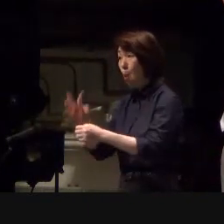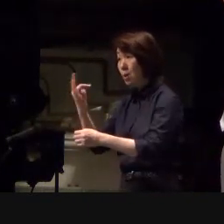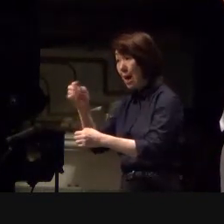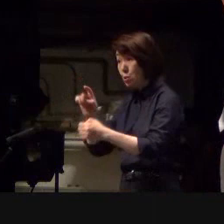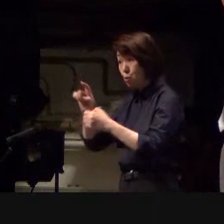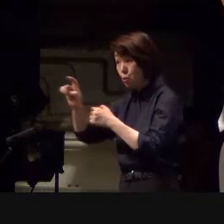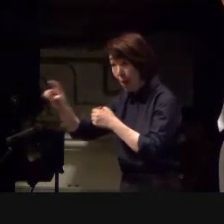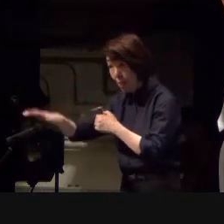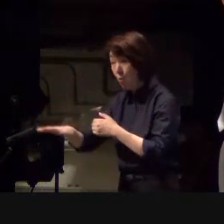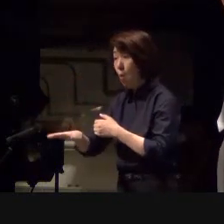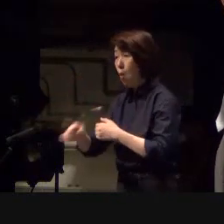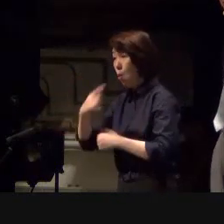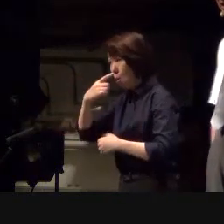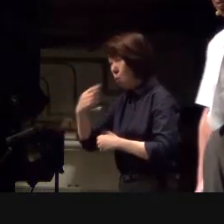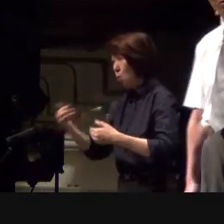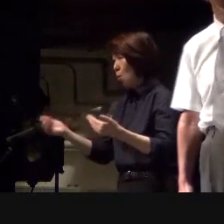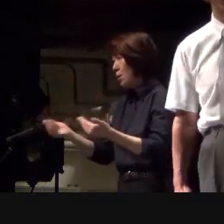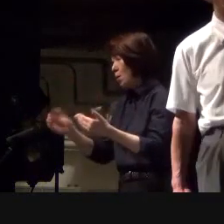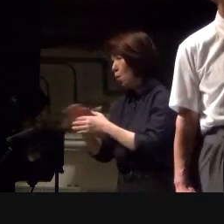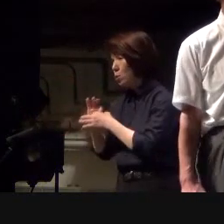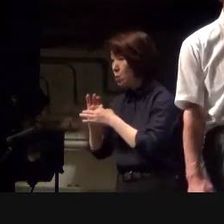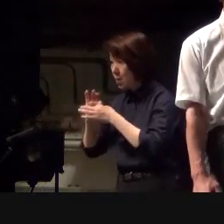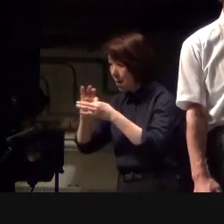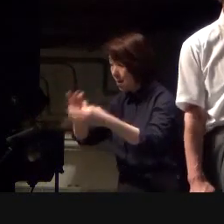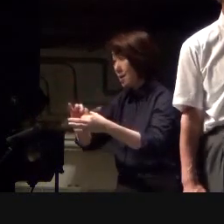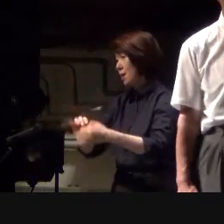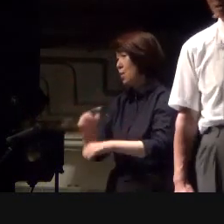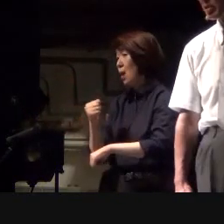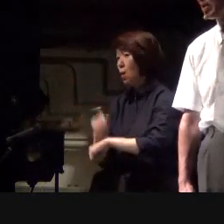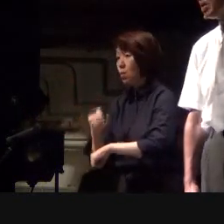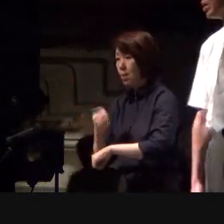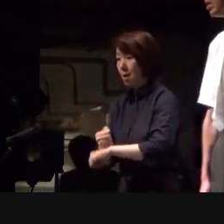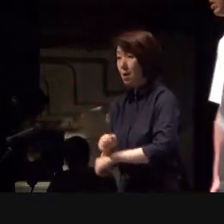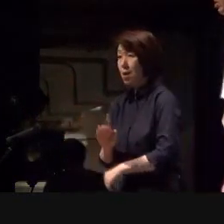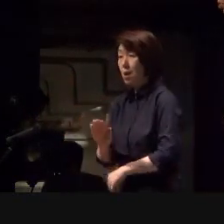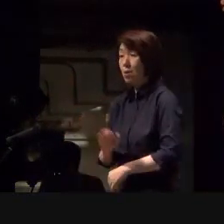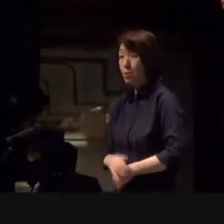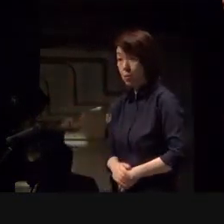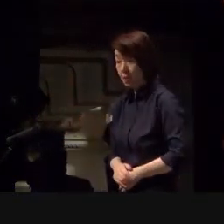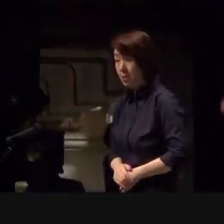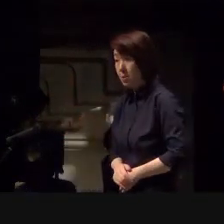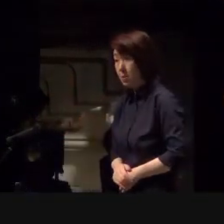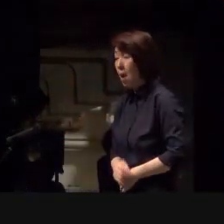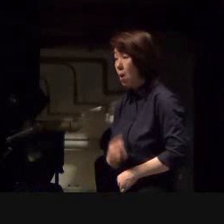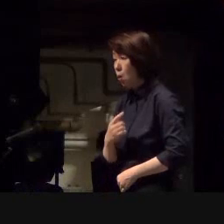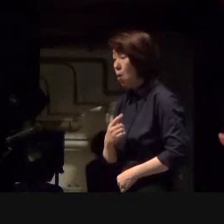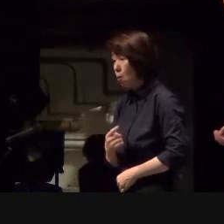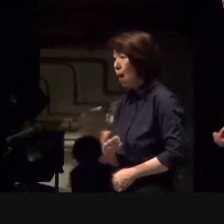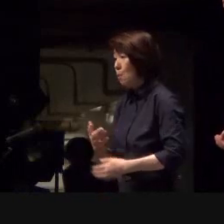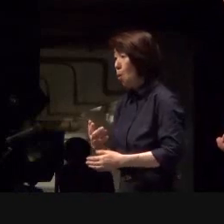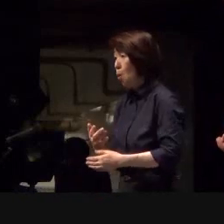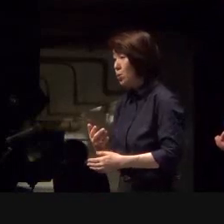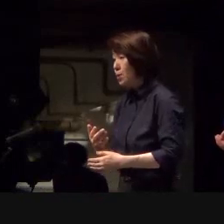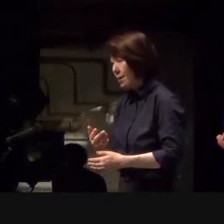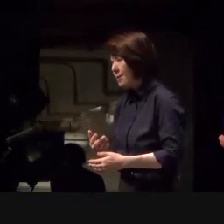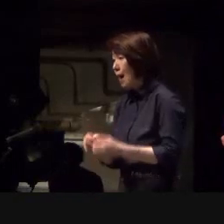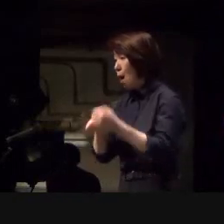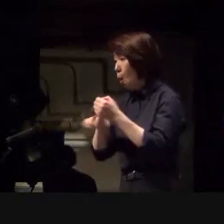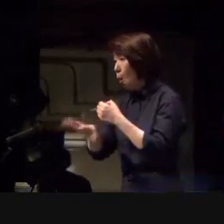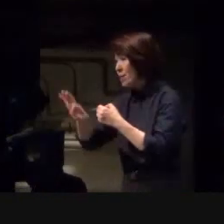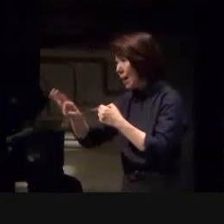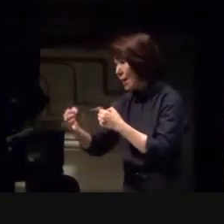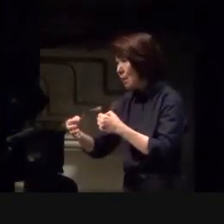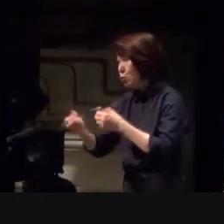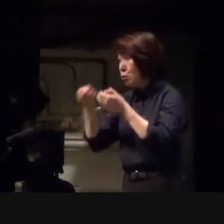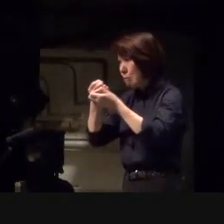もその作業を続けなければいけないという困難なことです。そしてすでに大量に放射性物質が撒